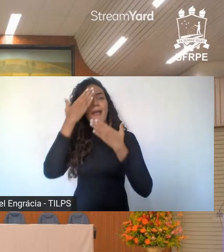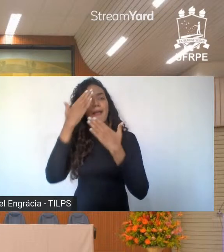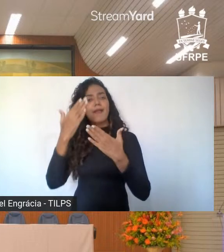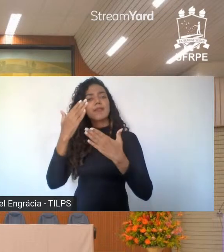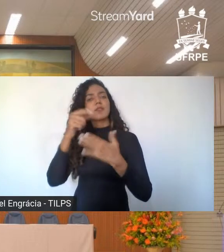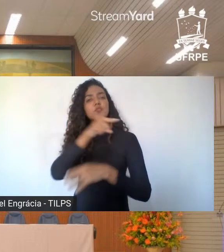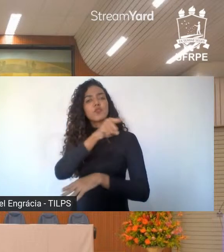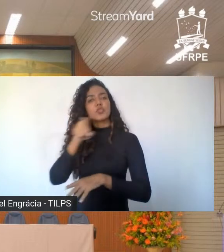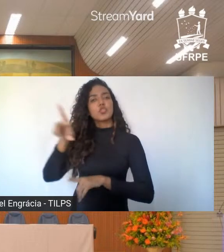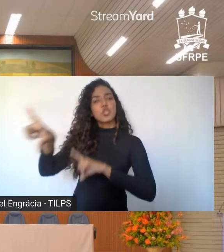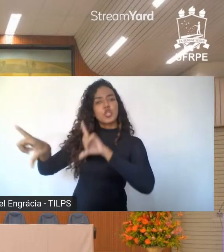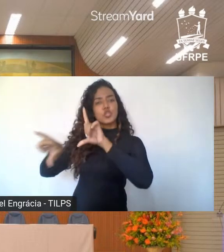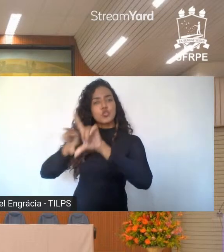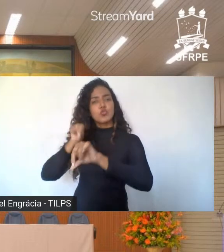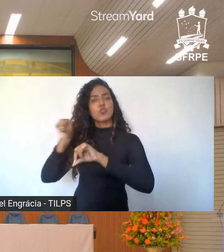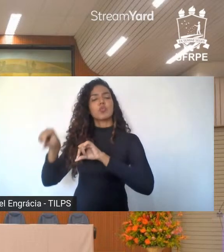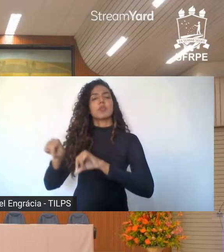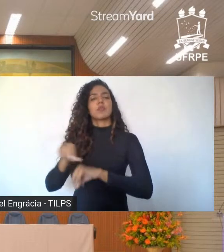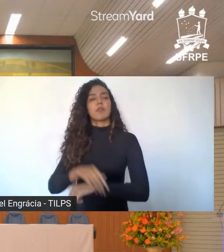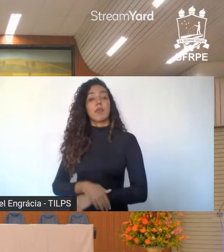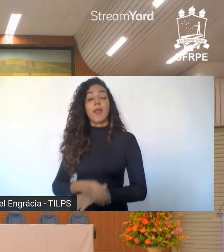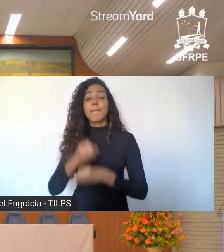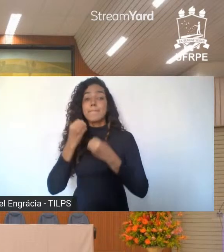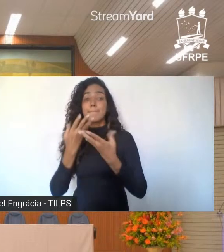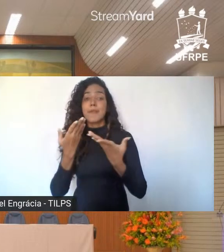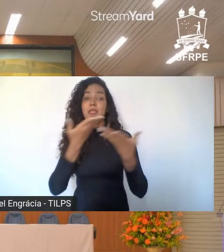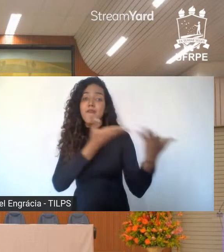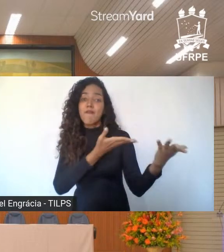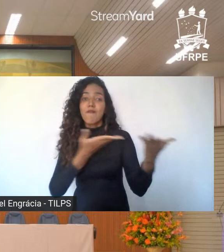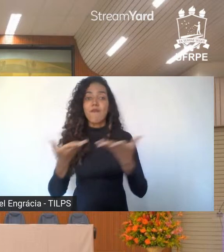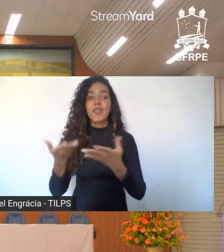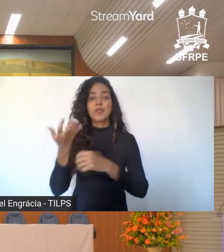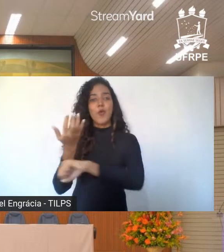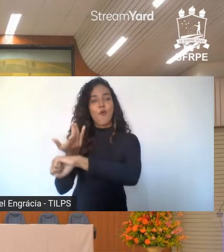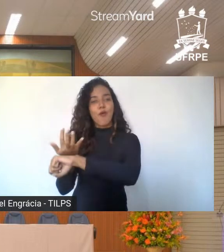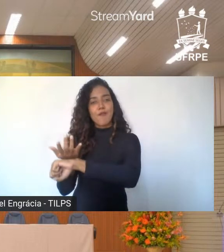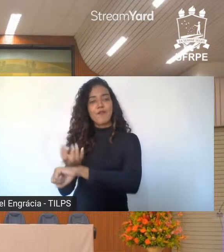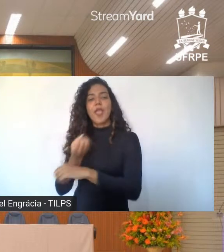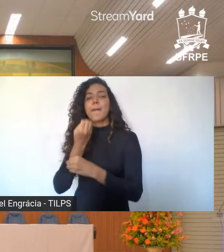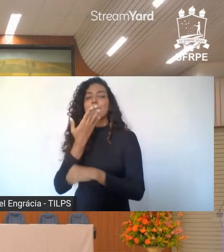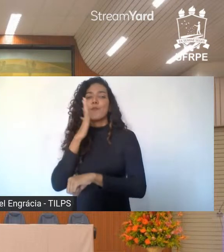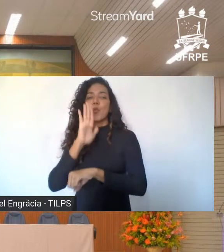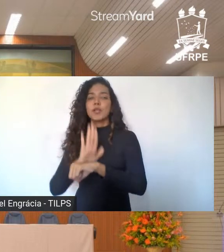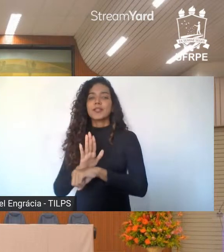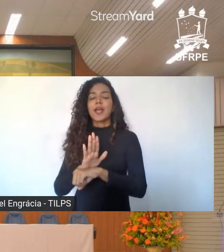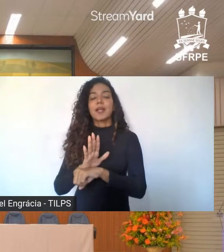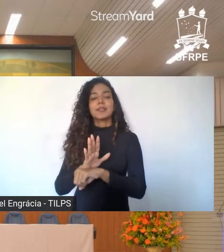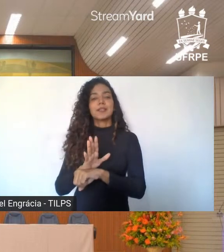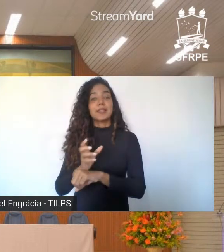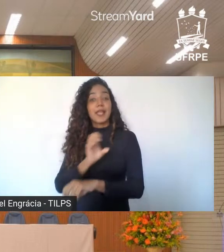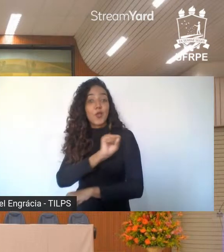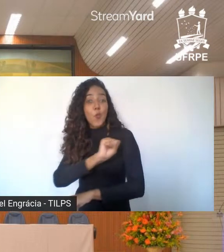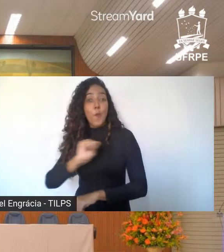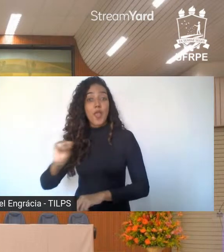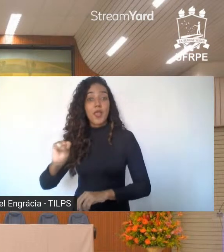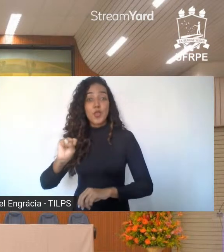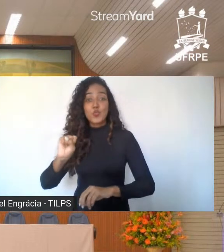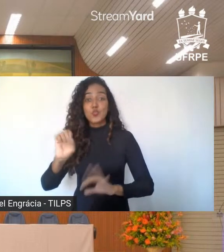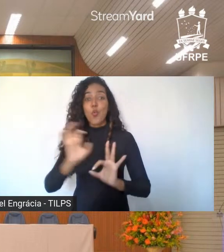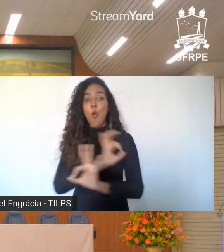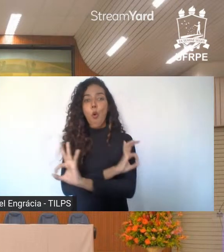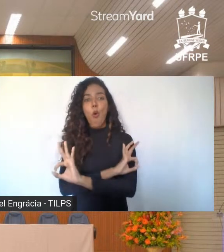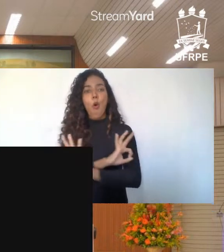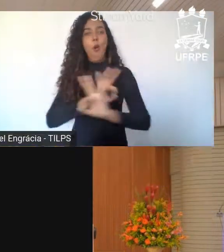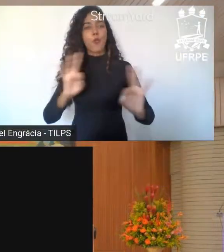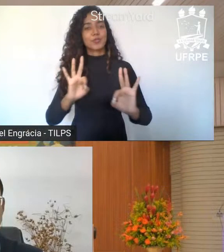e bem-vindos mais uma vez ao UFRPE. Uma boa tarde, um ótimo início de período letivo. Muito